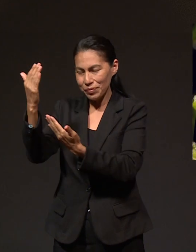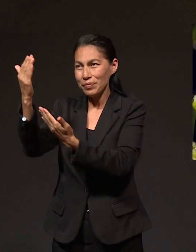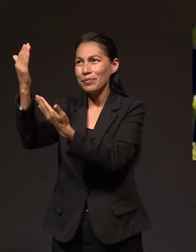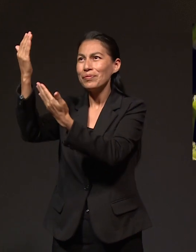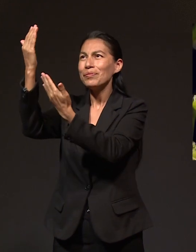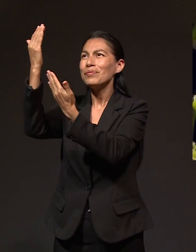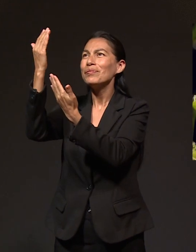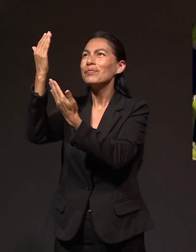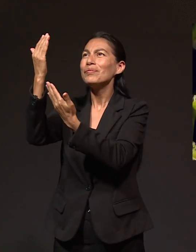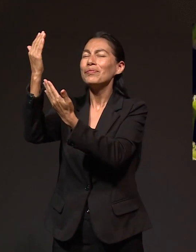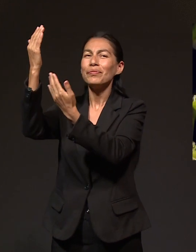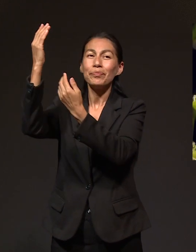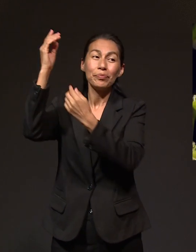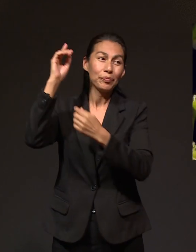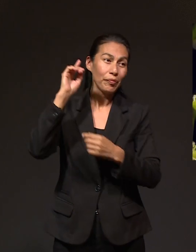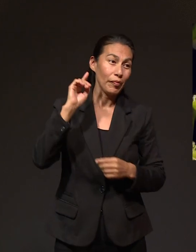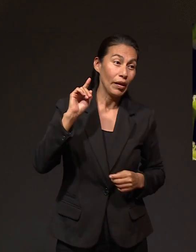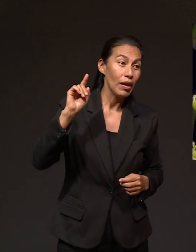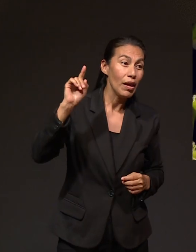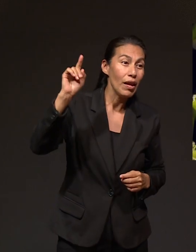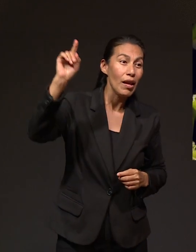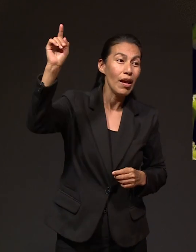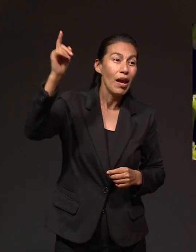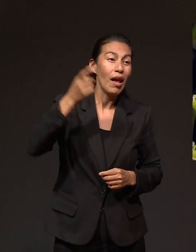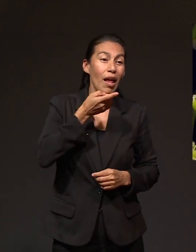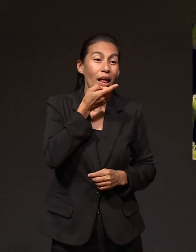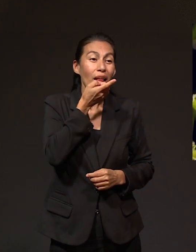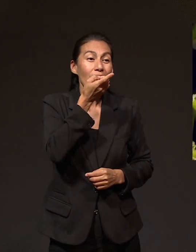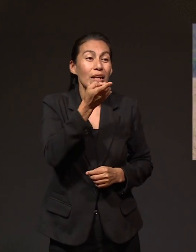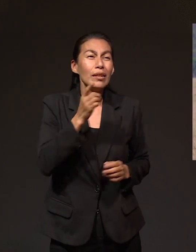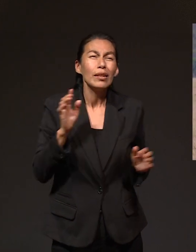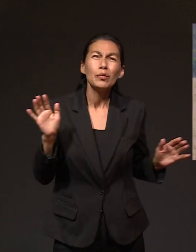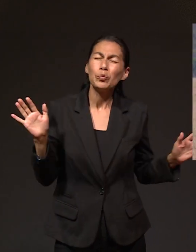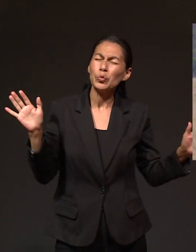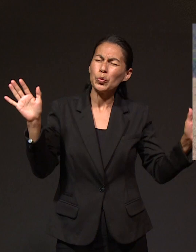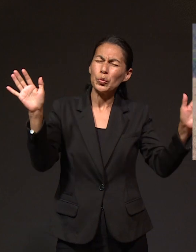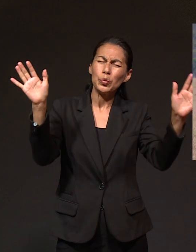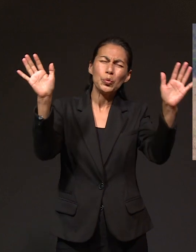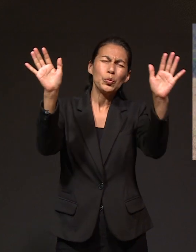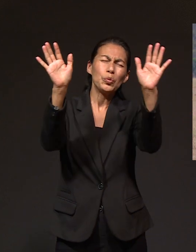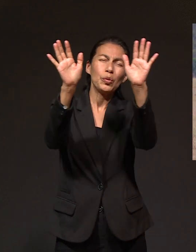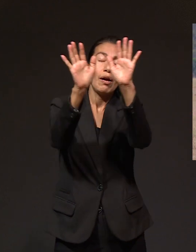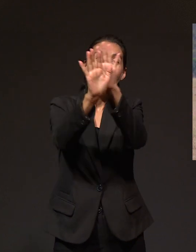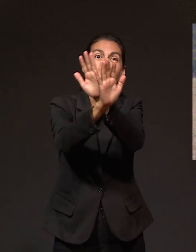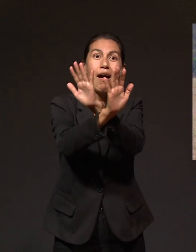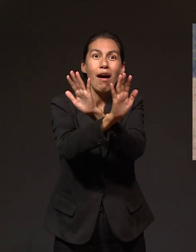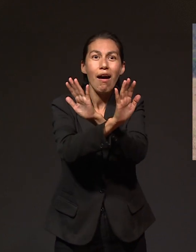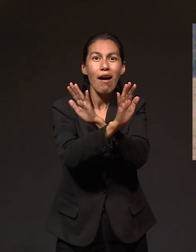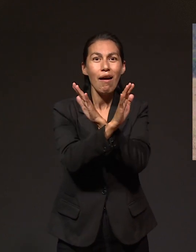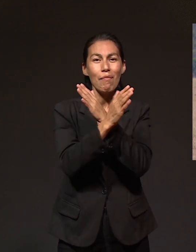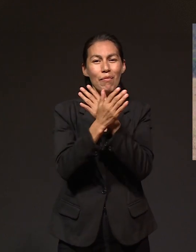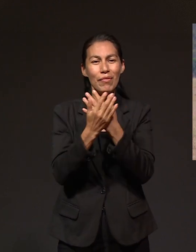Él es quien habla y todo